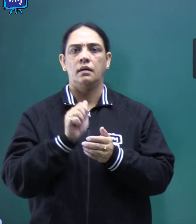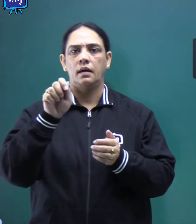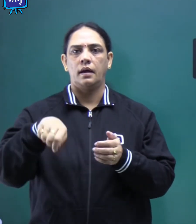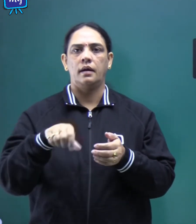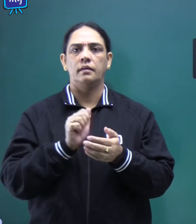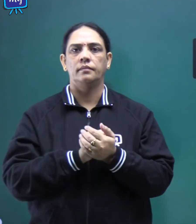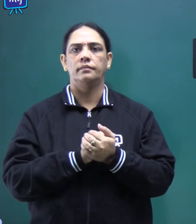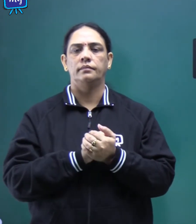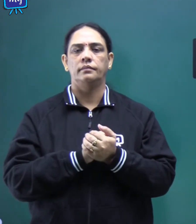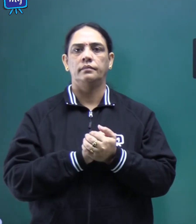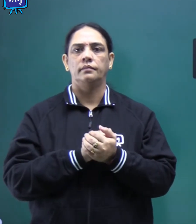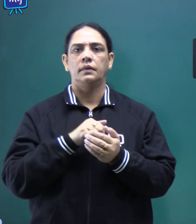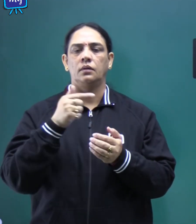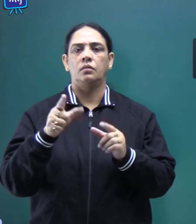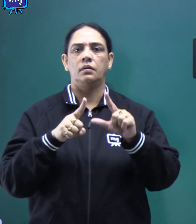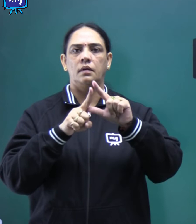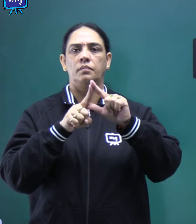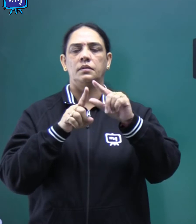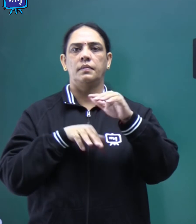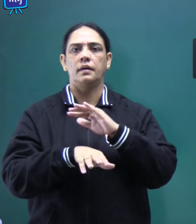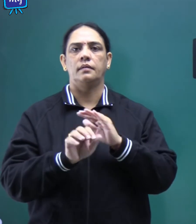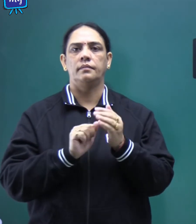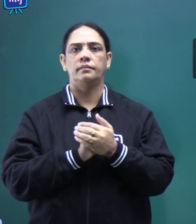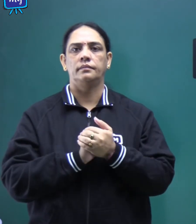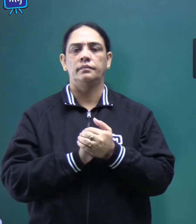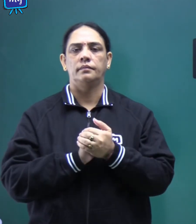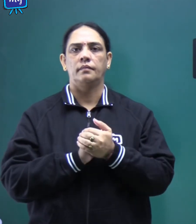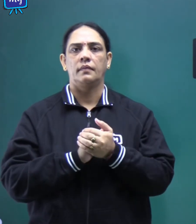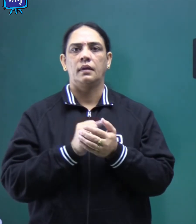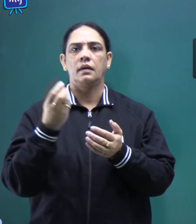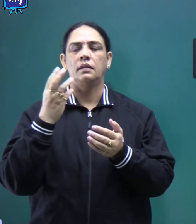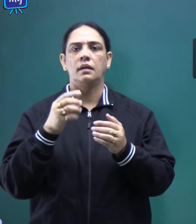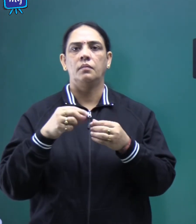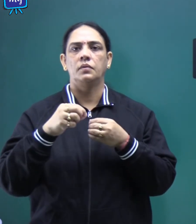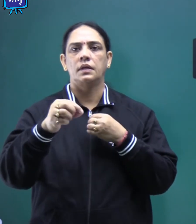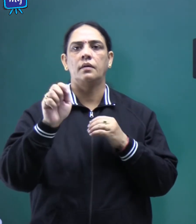है, तो त्रिभुज में कितनी भुजाएं होती हैं?